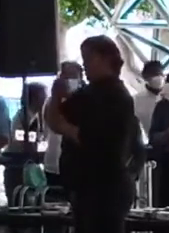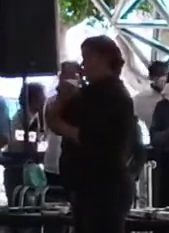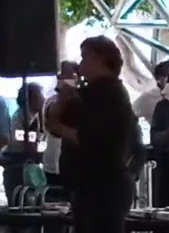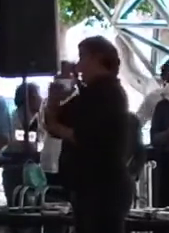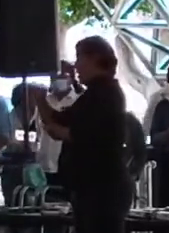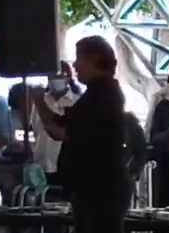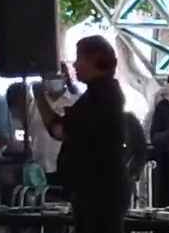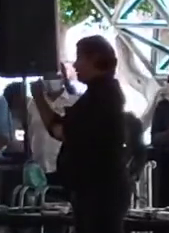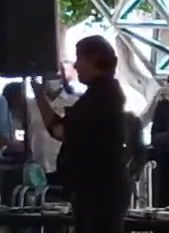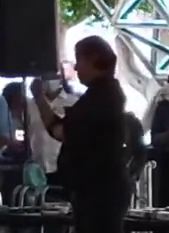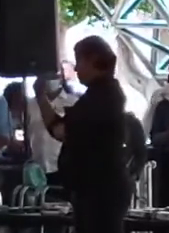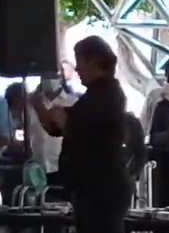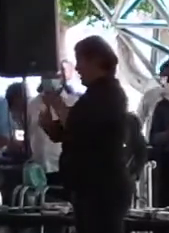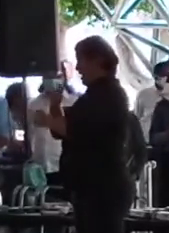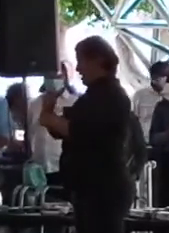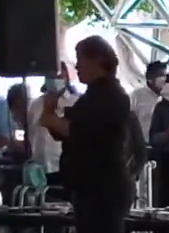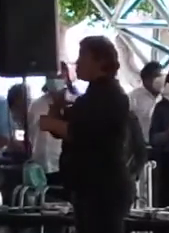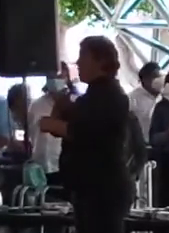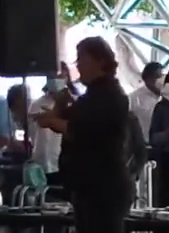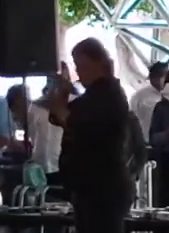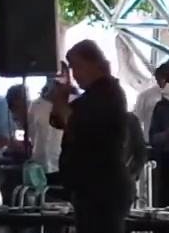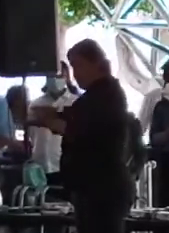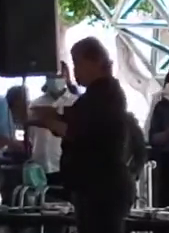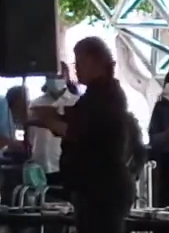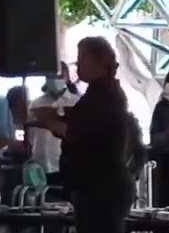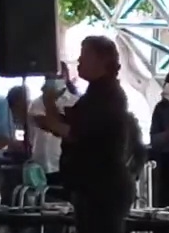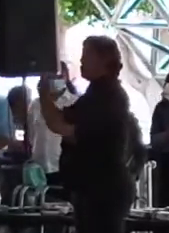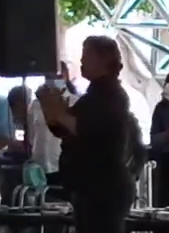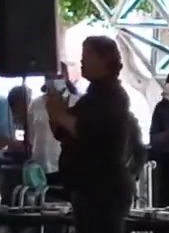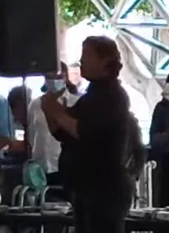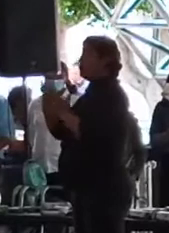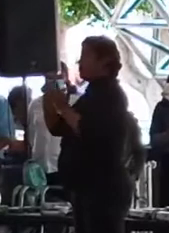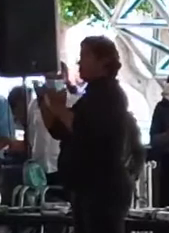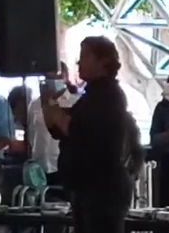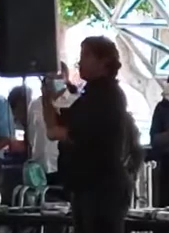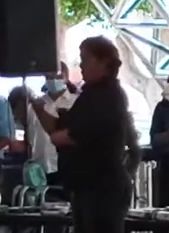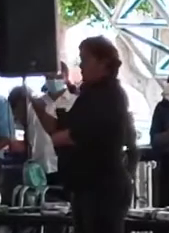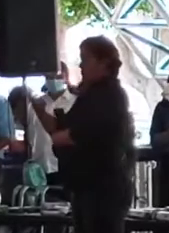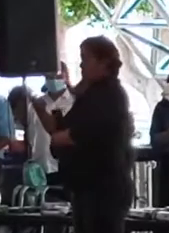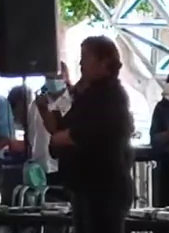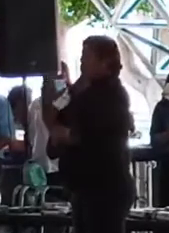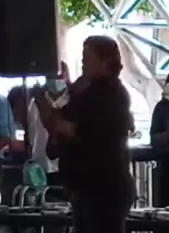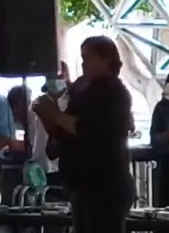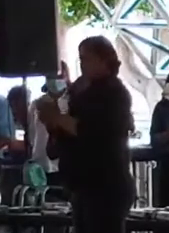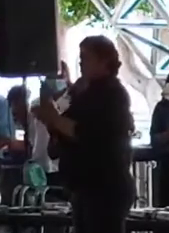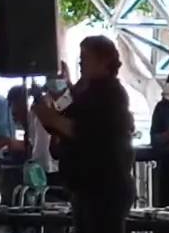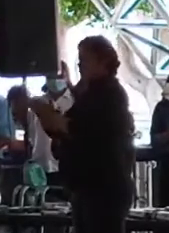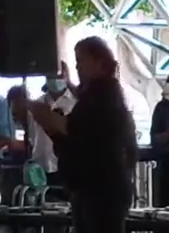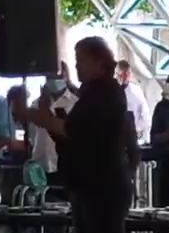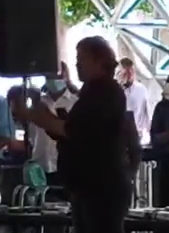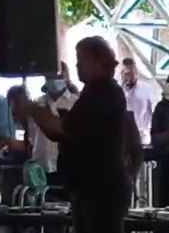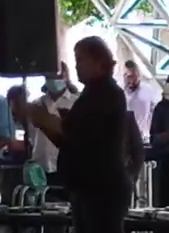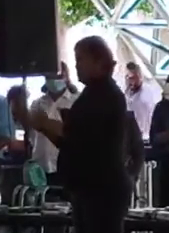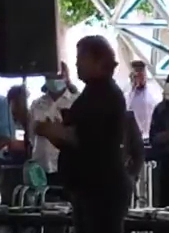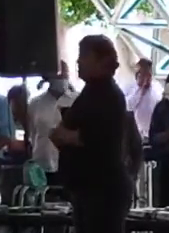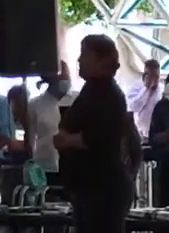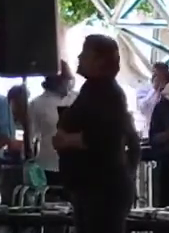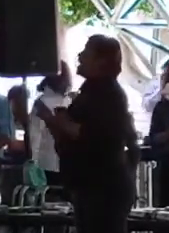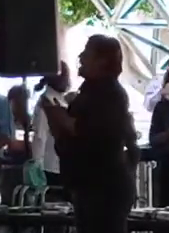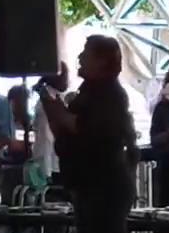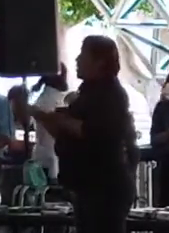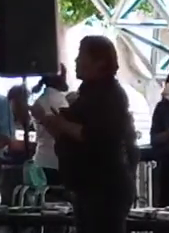a 29 años tengan un apoyo de 2.800 pesos bimestrales, pero que ahora